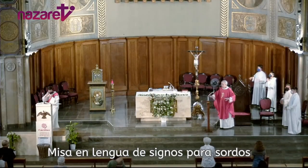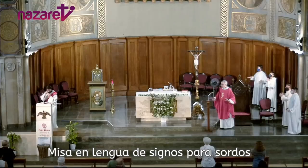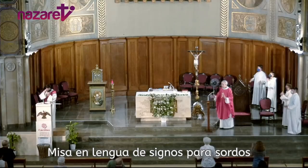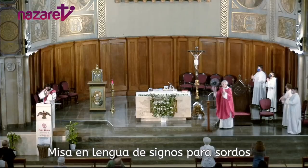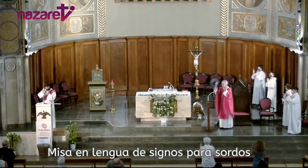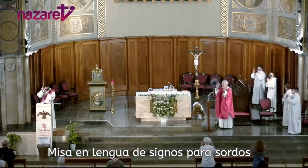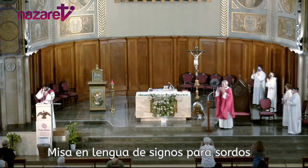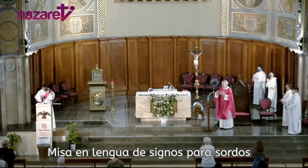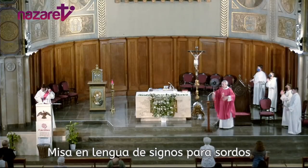aleluya,